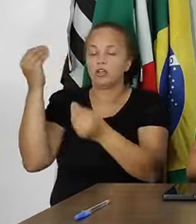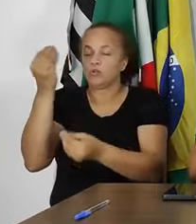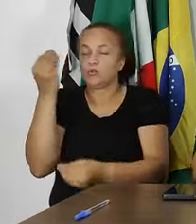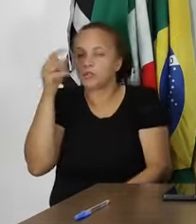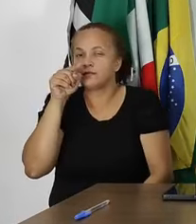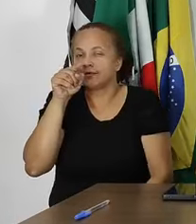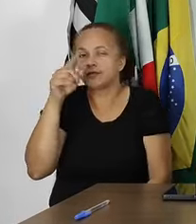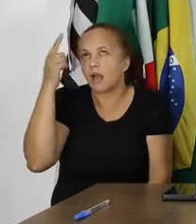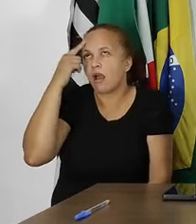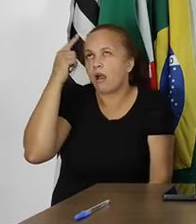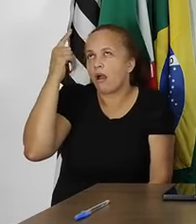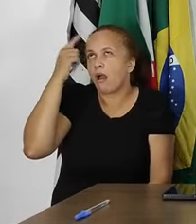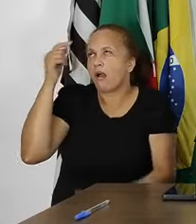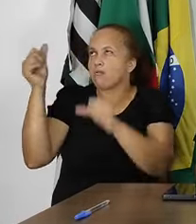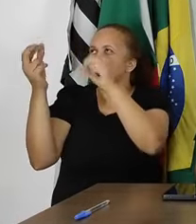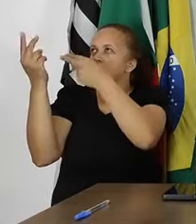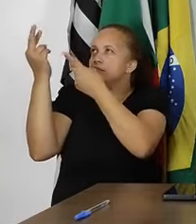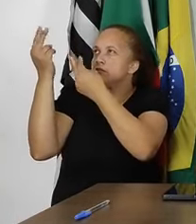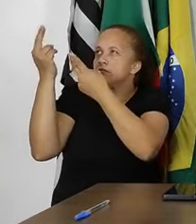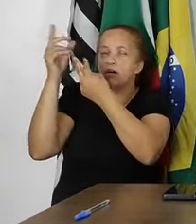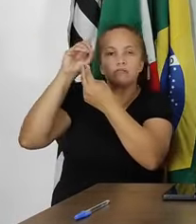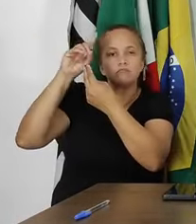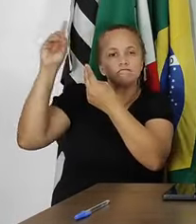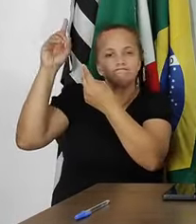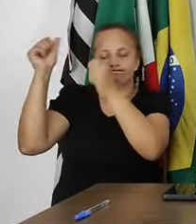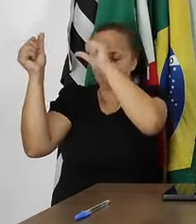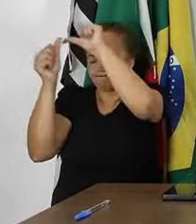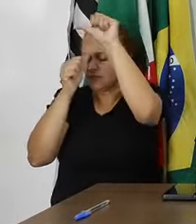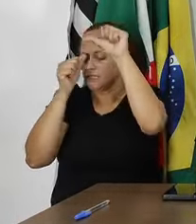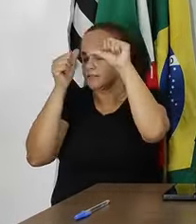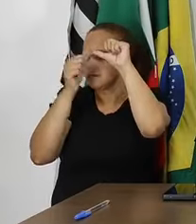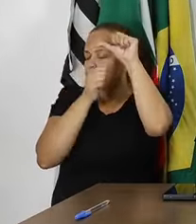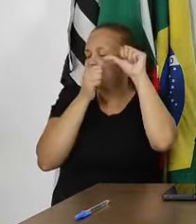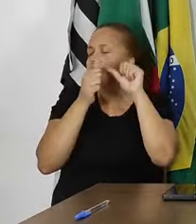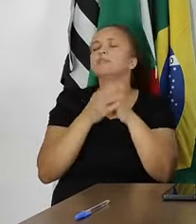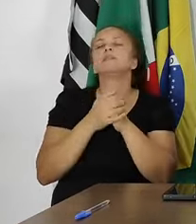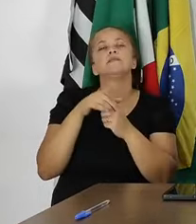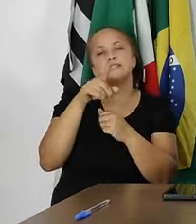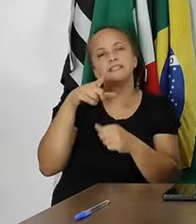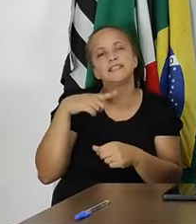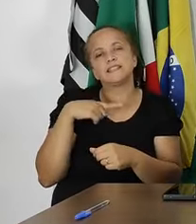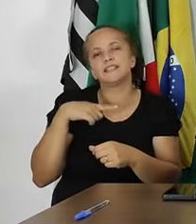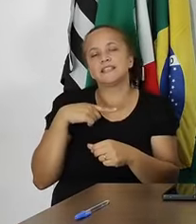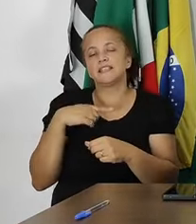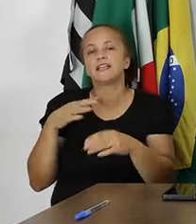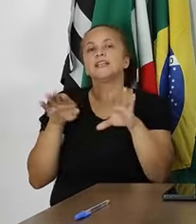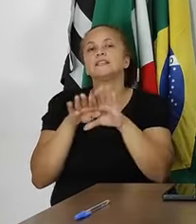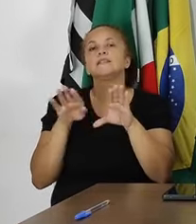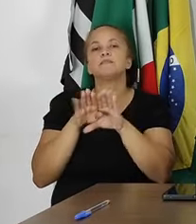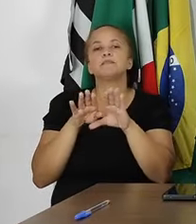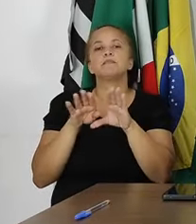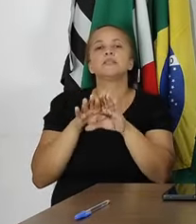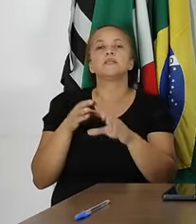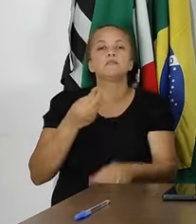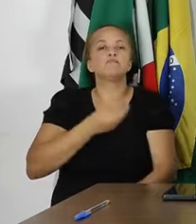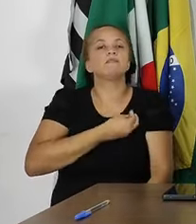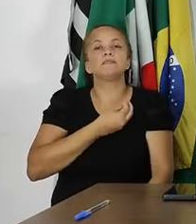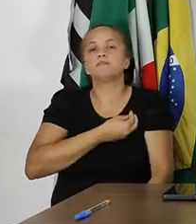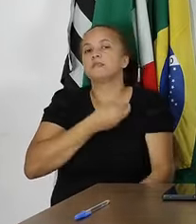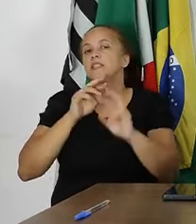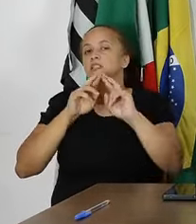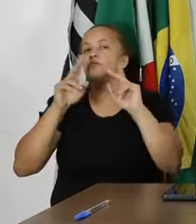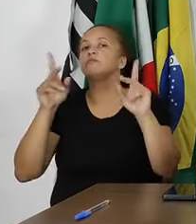uma mudança de mentalidade, há uma mudança de visão, há uma mudança